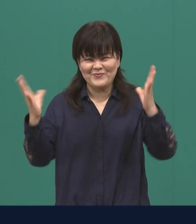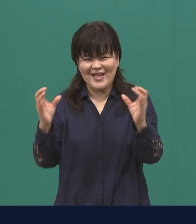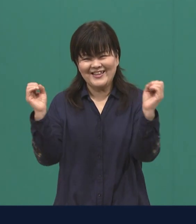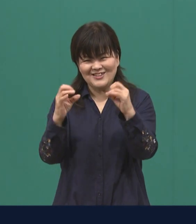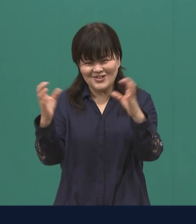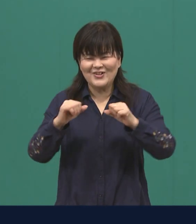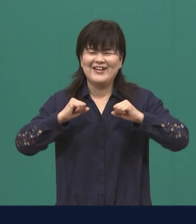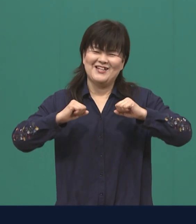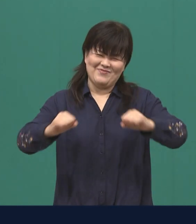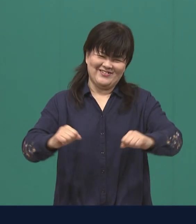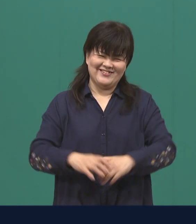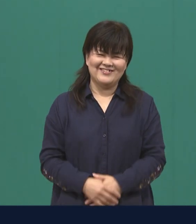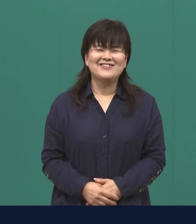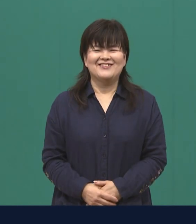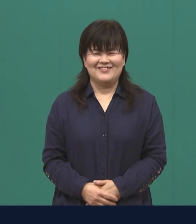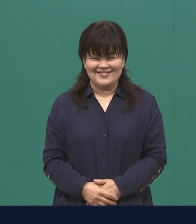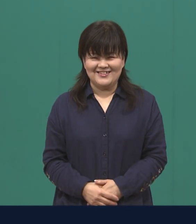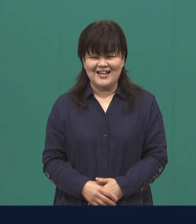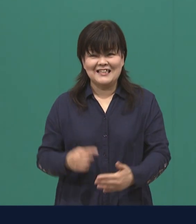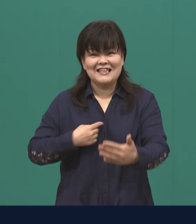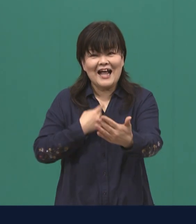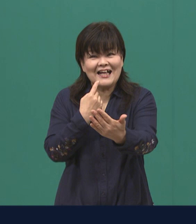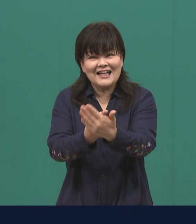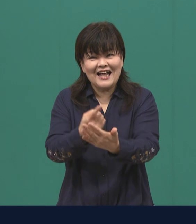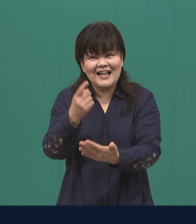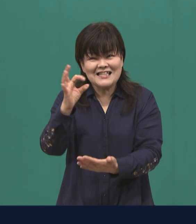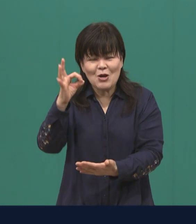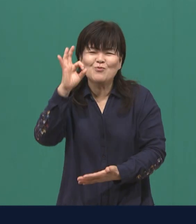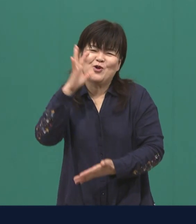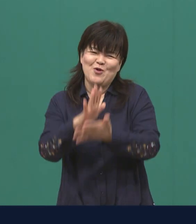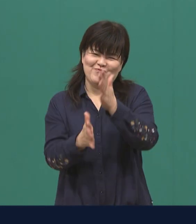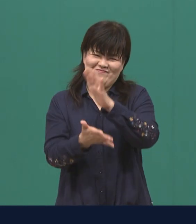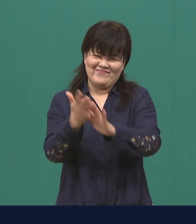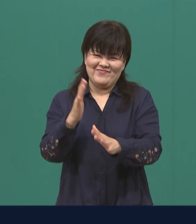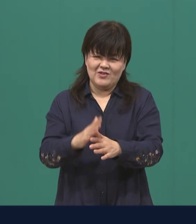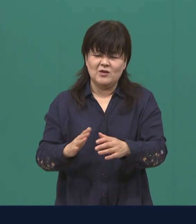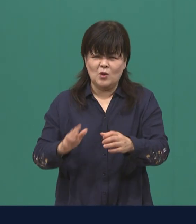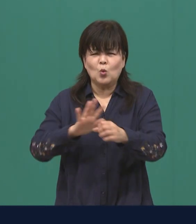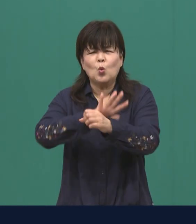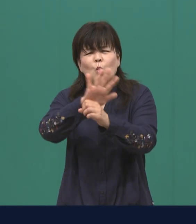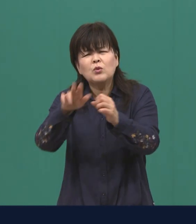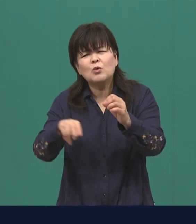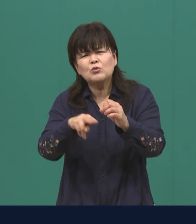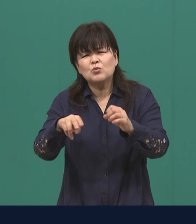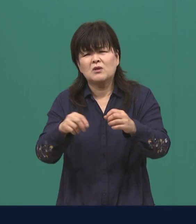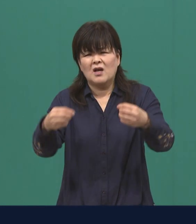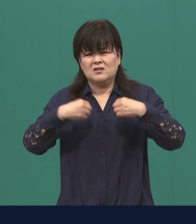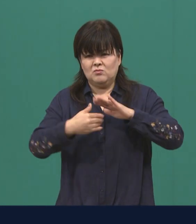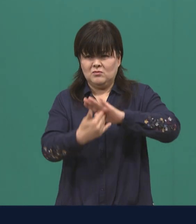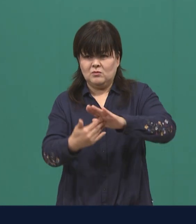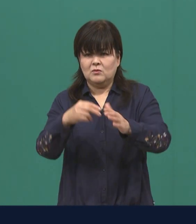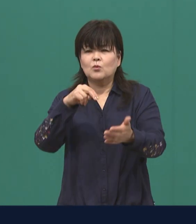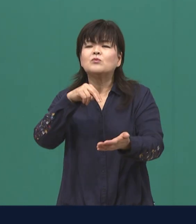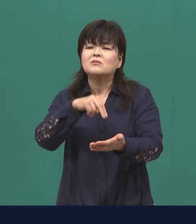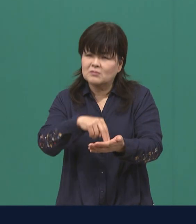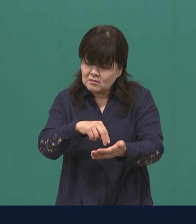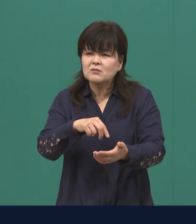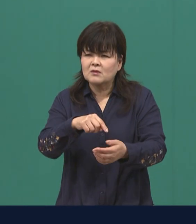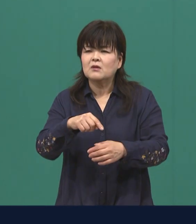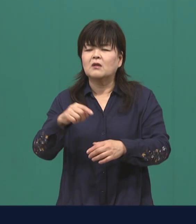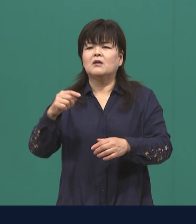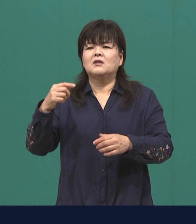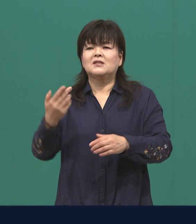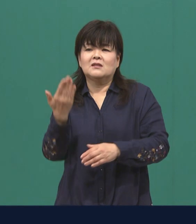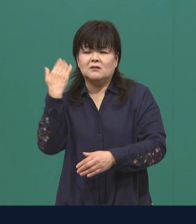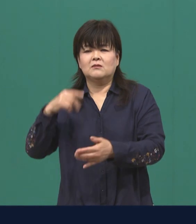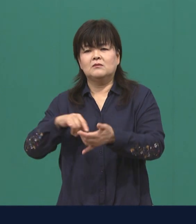演・パネルディスカッションを行います。参加費は無料です。新型コロナウイルス感染症対策